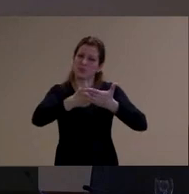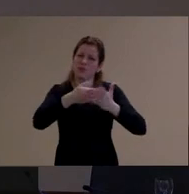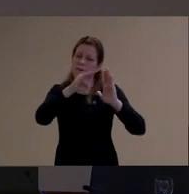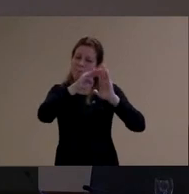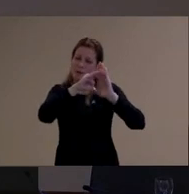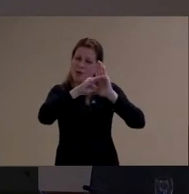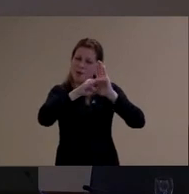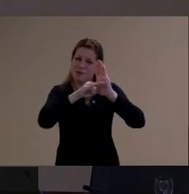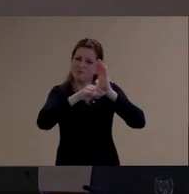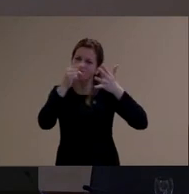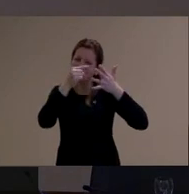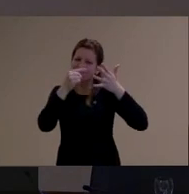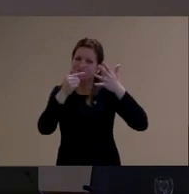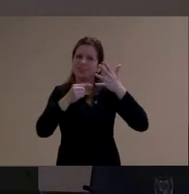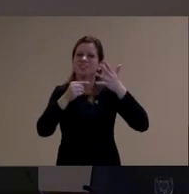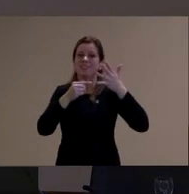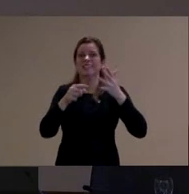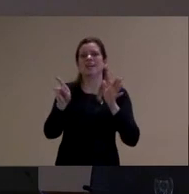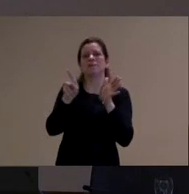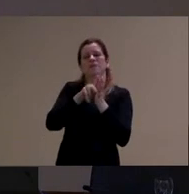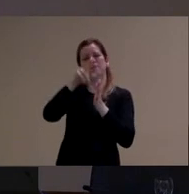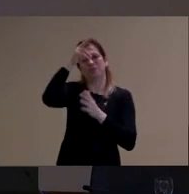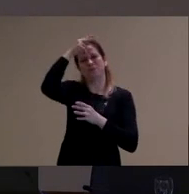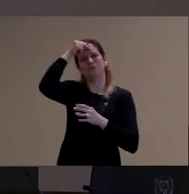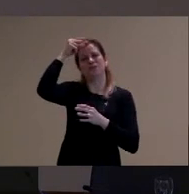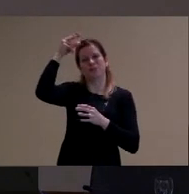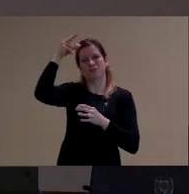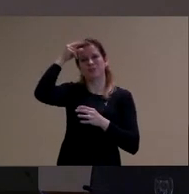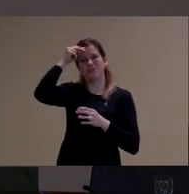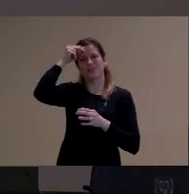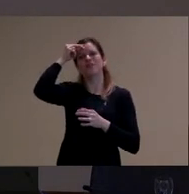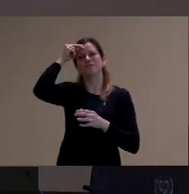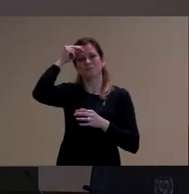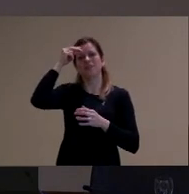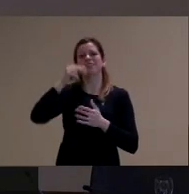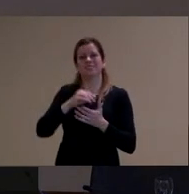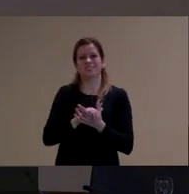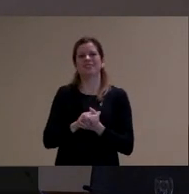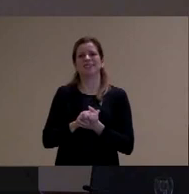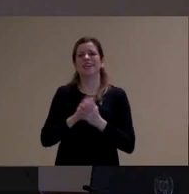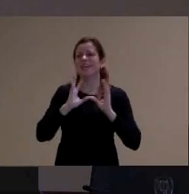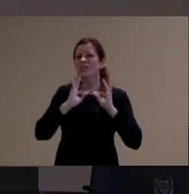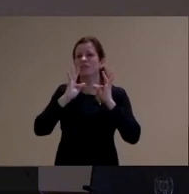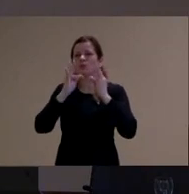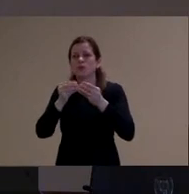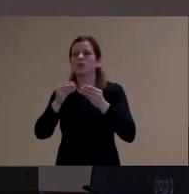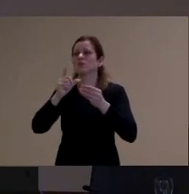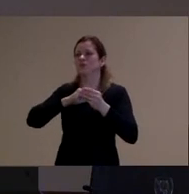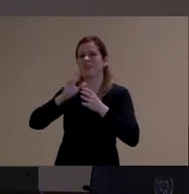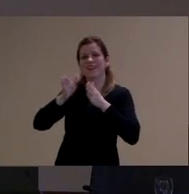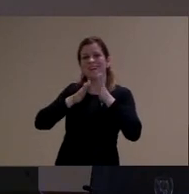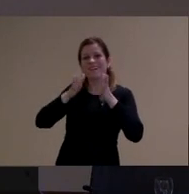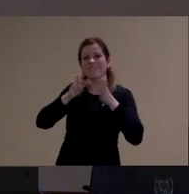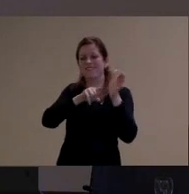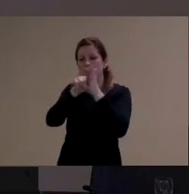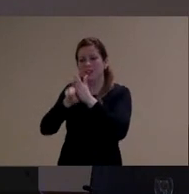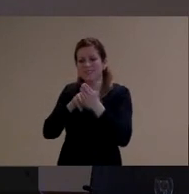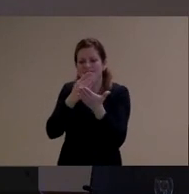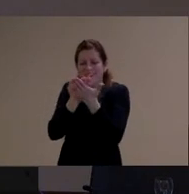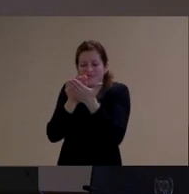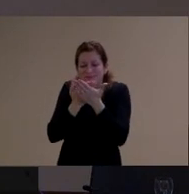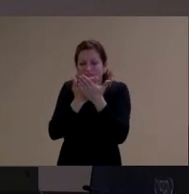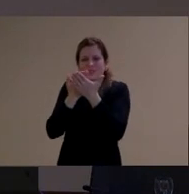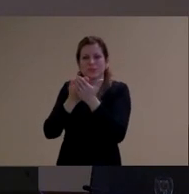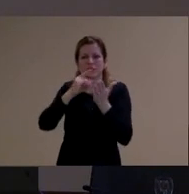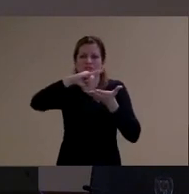para a rede né todos que têm acesso a todos os documentos da rede a busca por todas essas